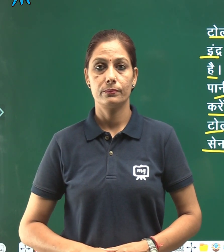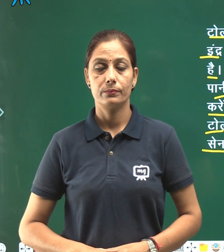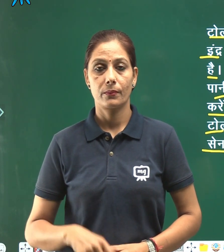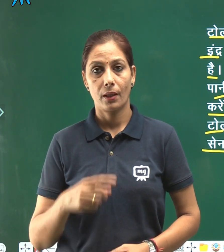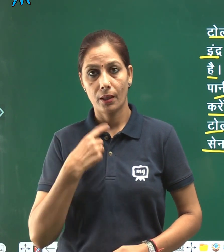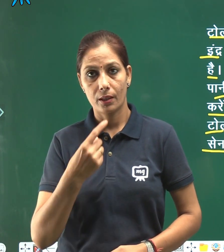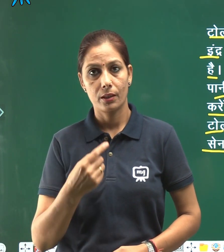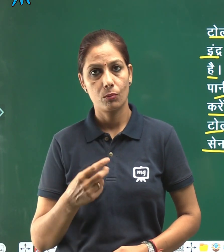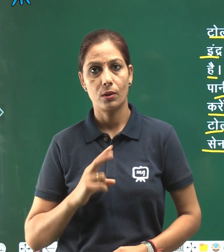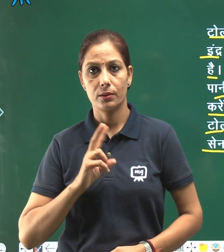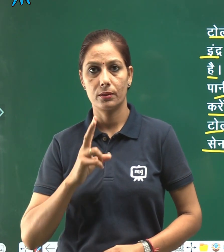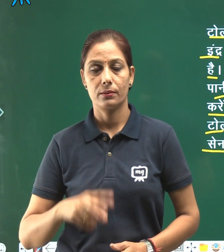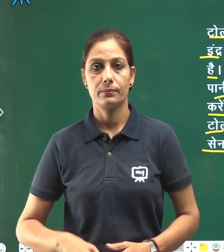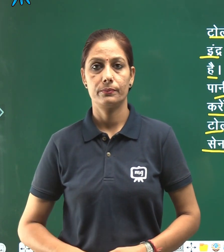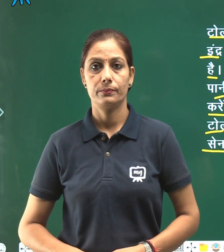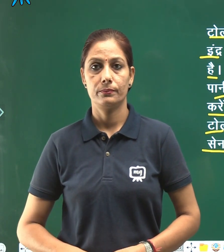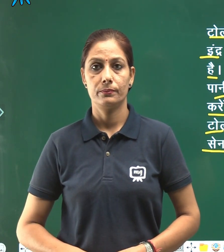कहकर बुलाती थी।